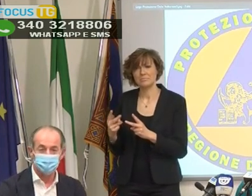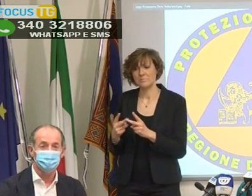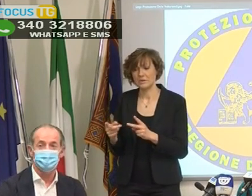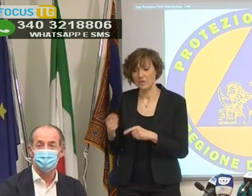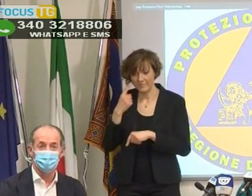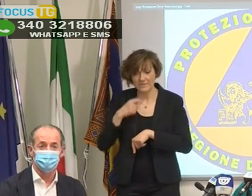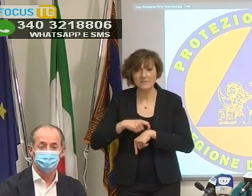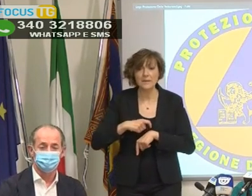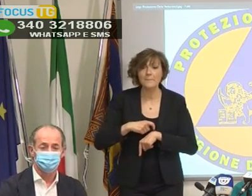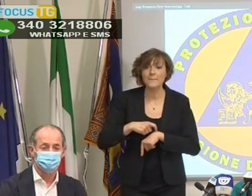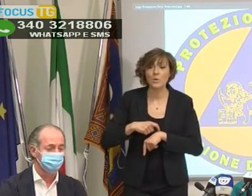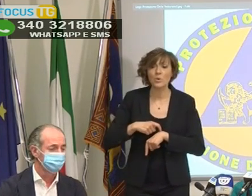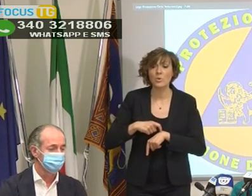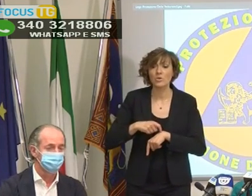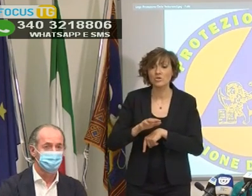1000.